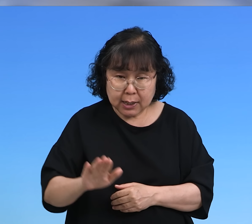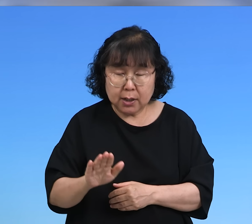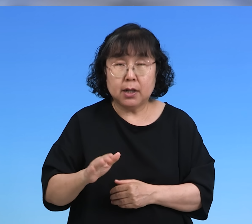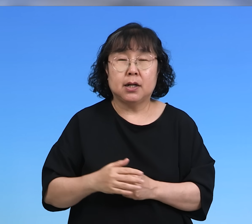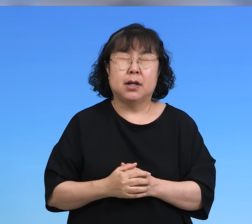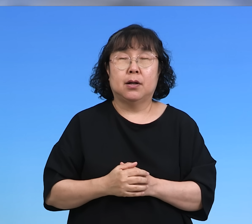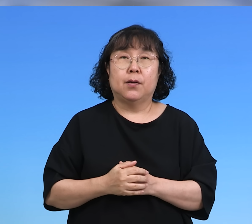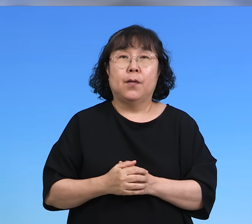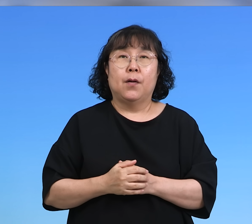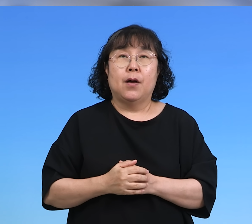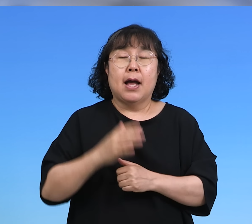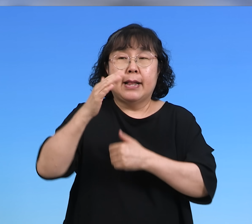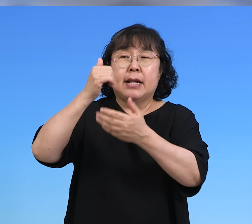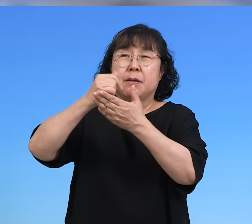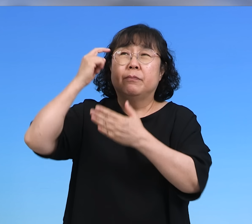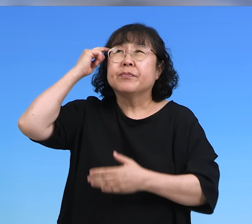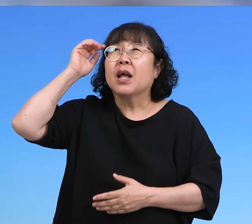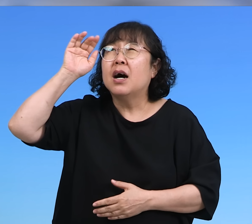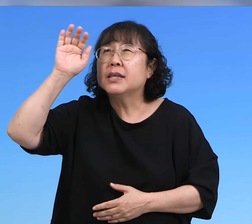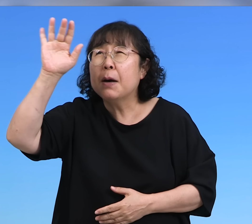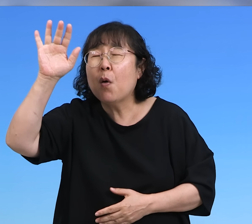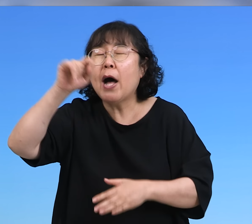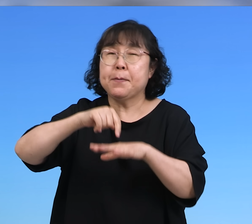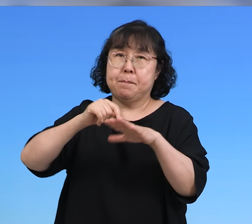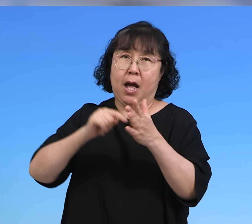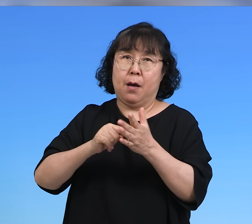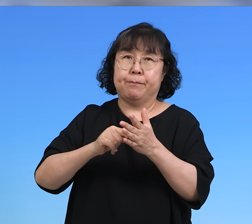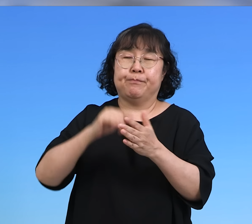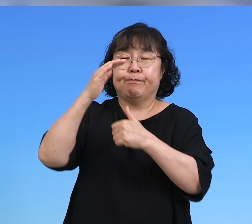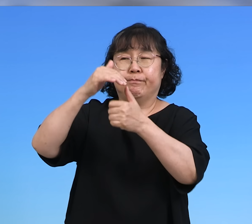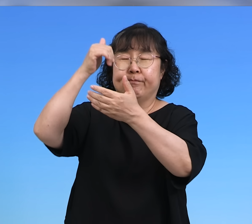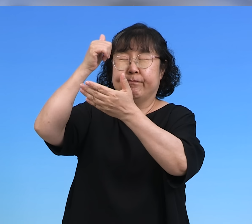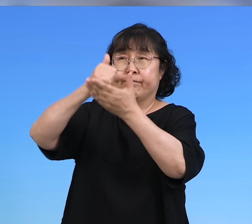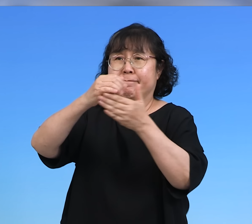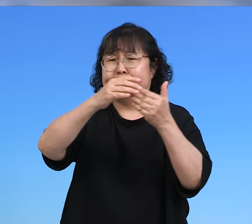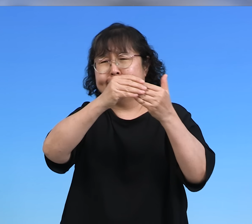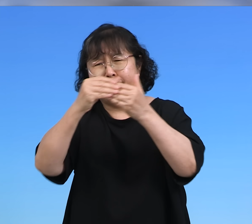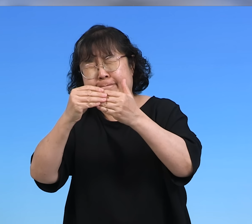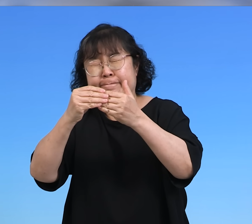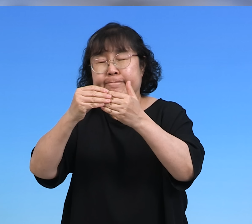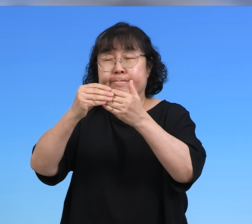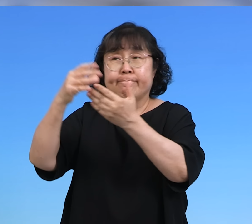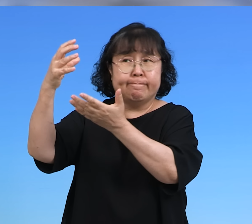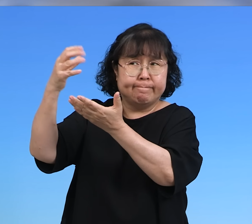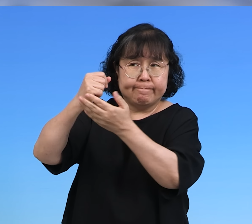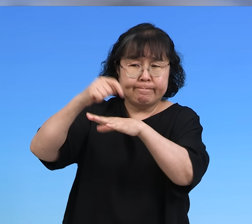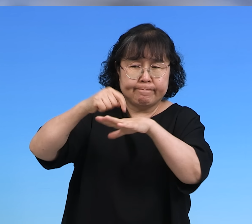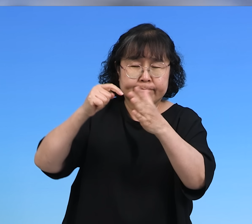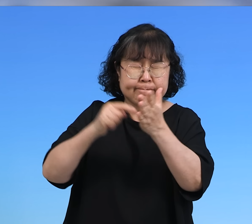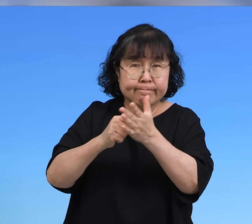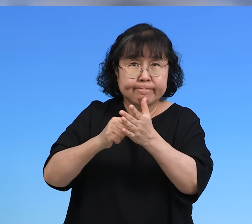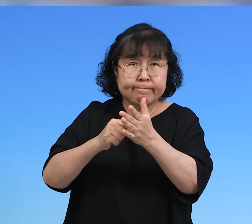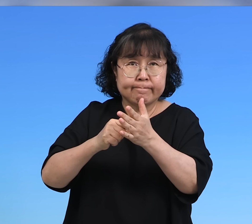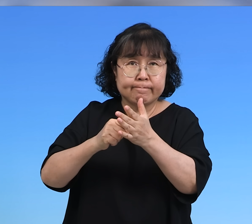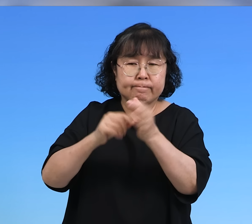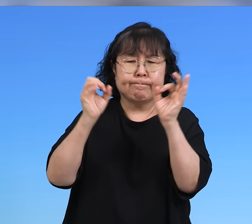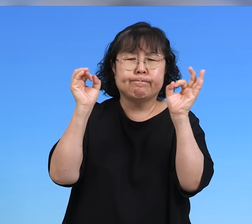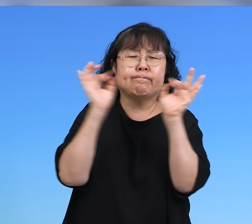하여금 하나님을 사모하는 마음, 하나님의 인도하심을 받는 마음을 죽여버려요. 그래서